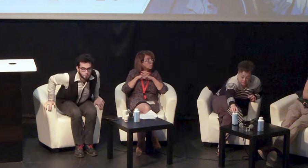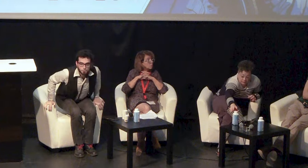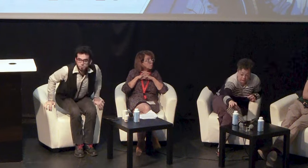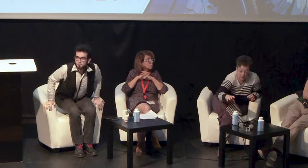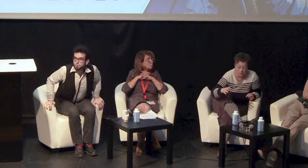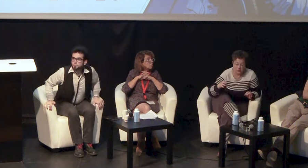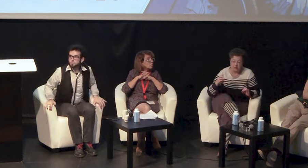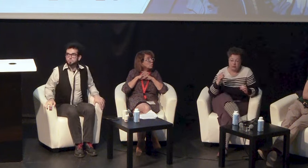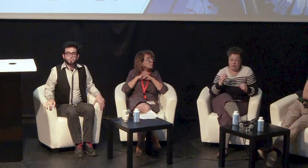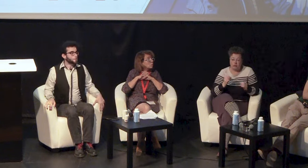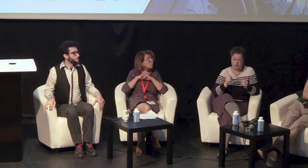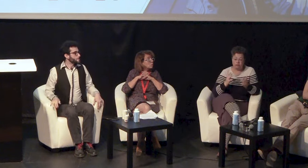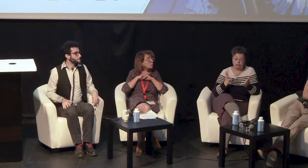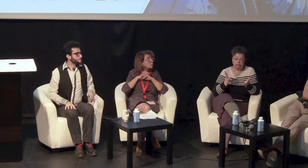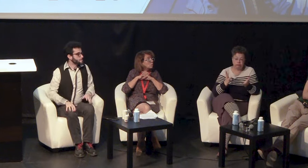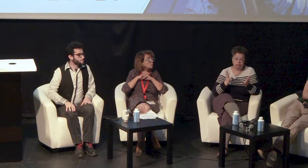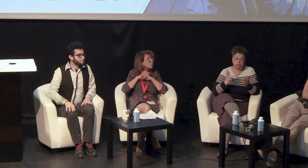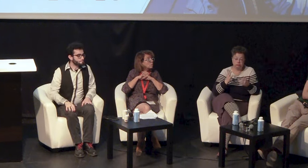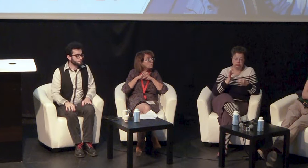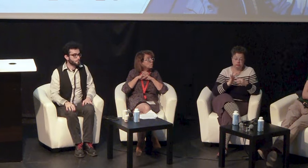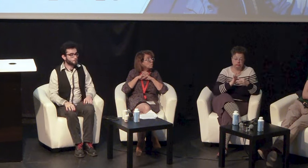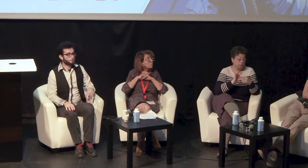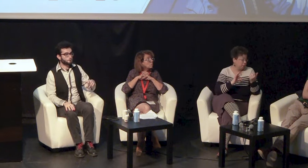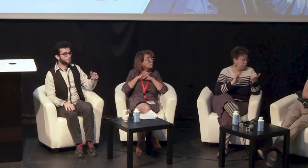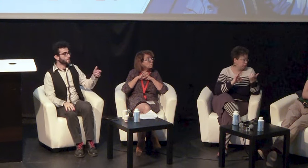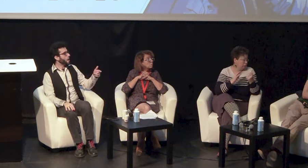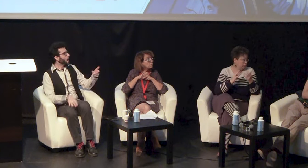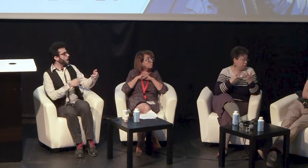privation langagière est assez grave pour les personnes sourdes.